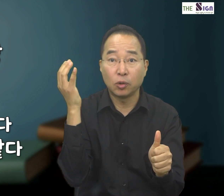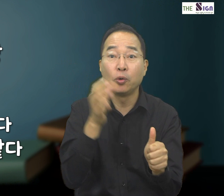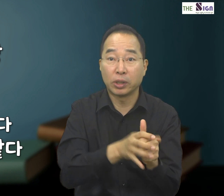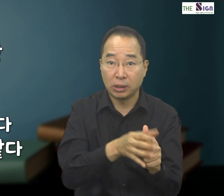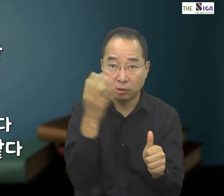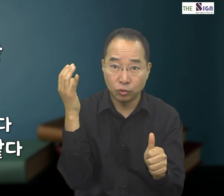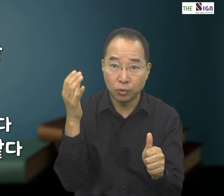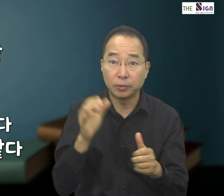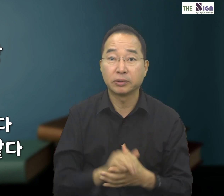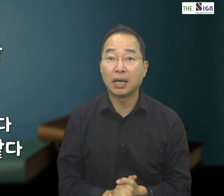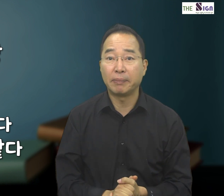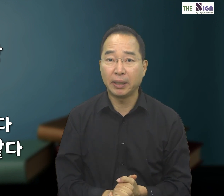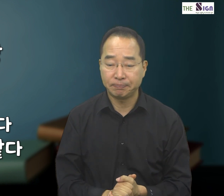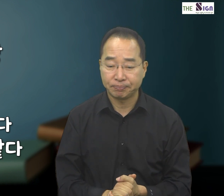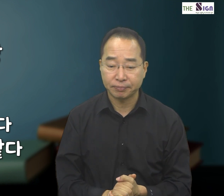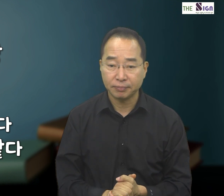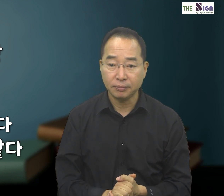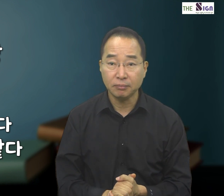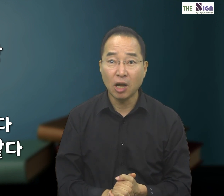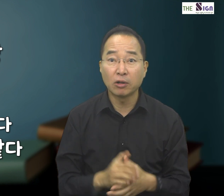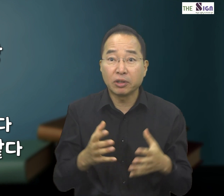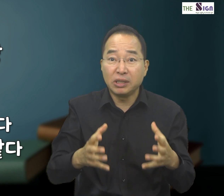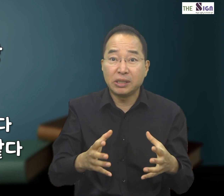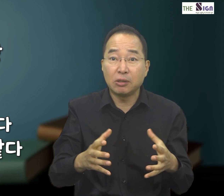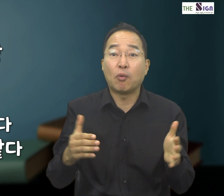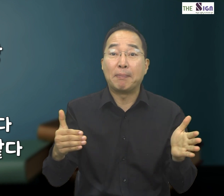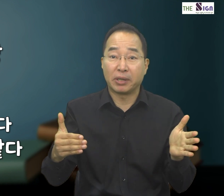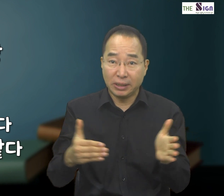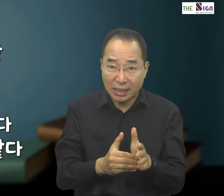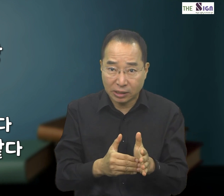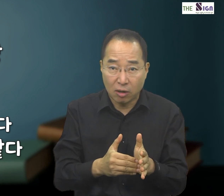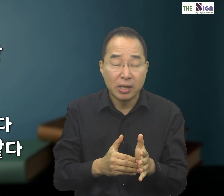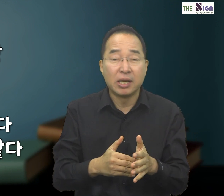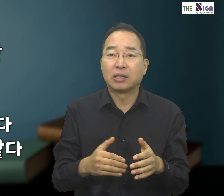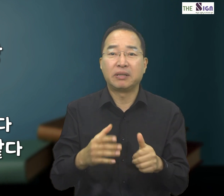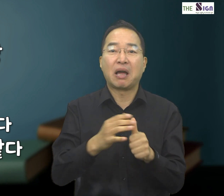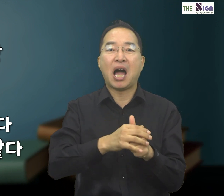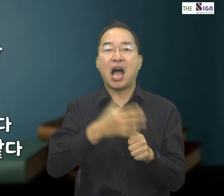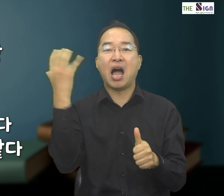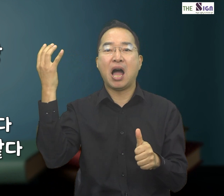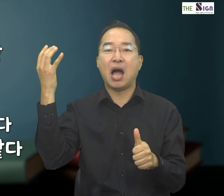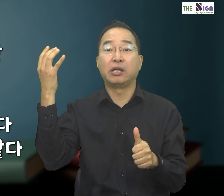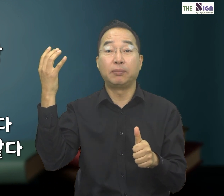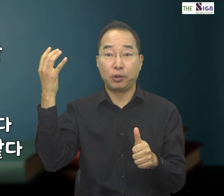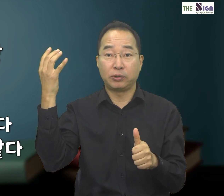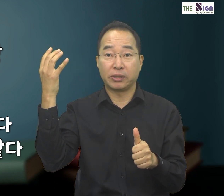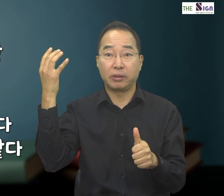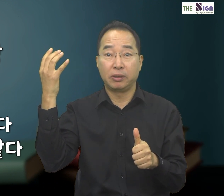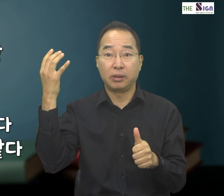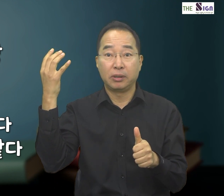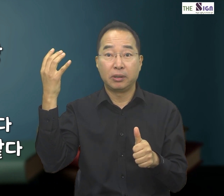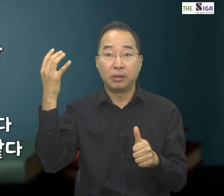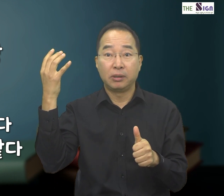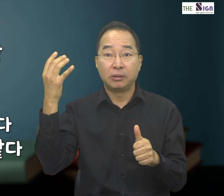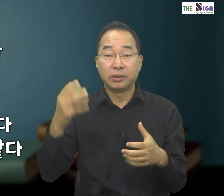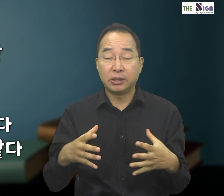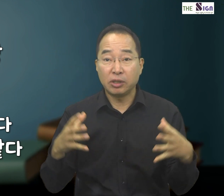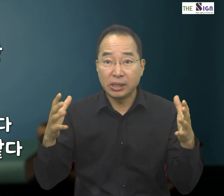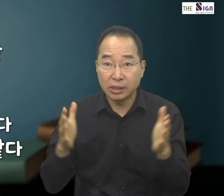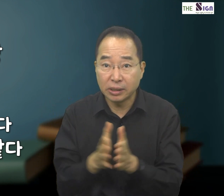이렇게 되고 그 다음에 어떤 일이 완벽히 끝났어. 그러면 이런 표현 써요. 드디어 일이 끝났기면